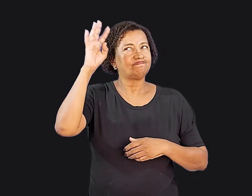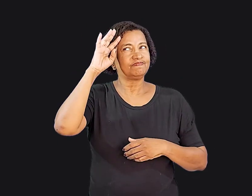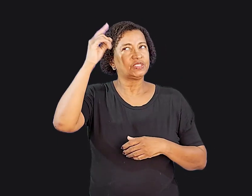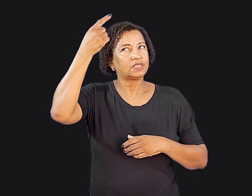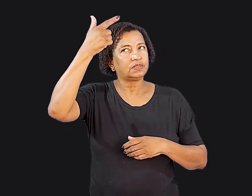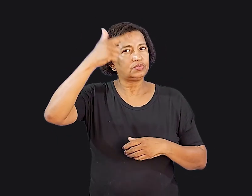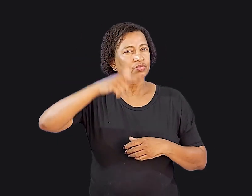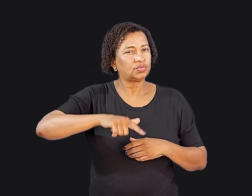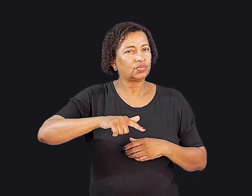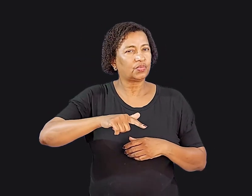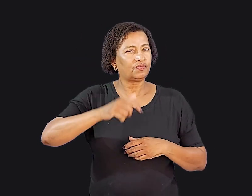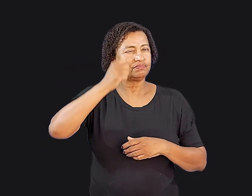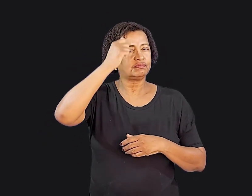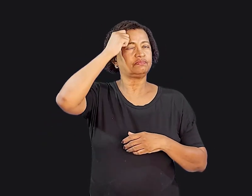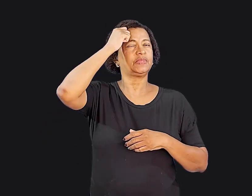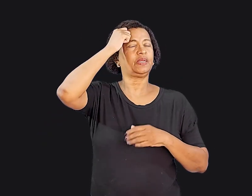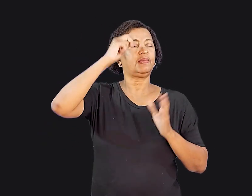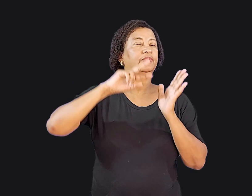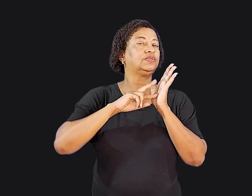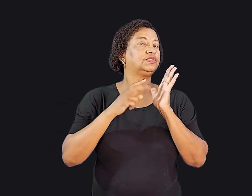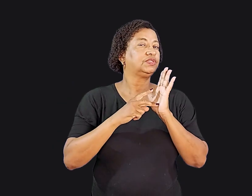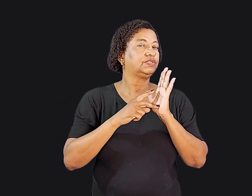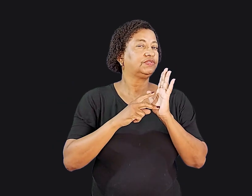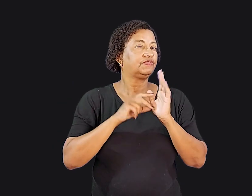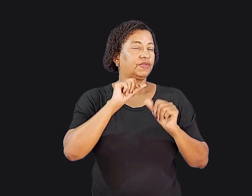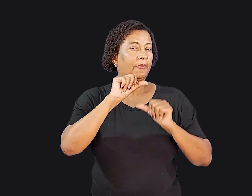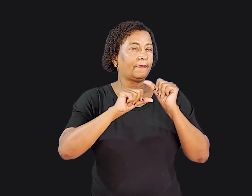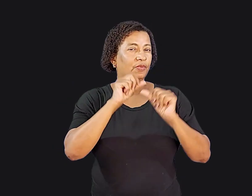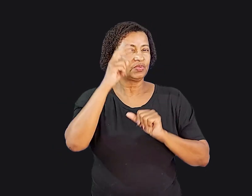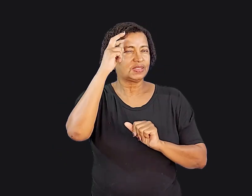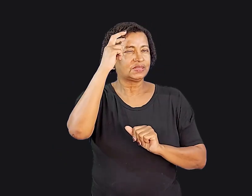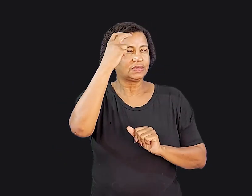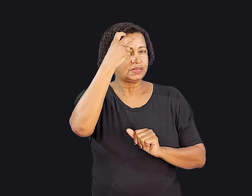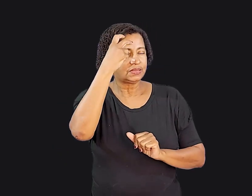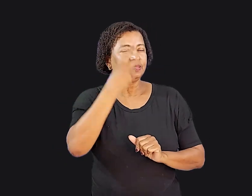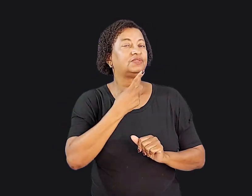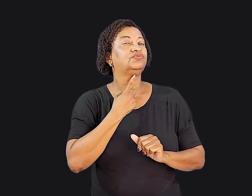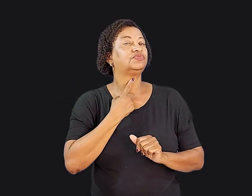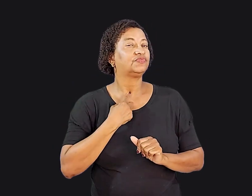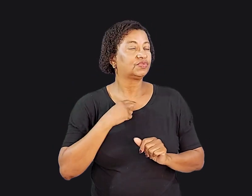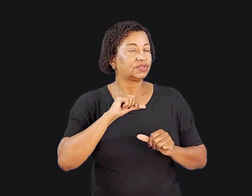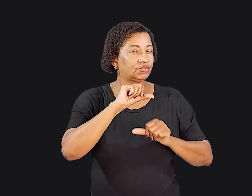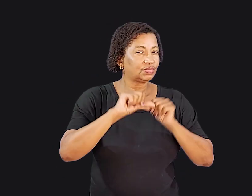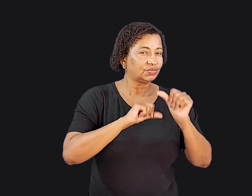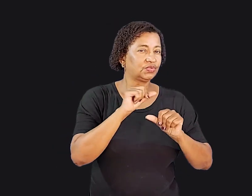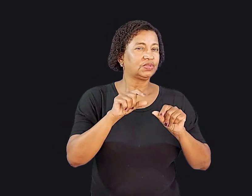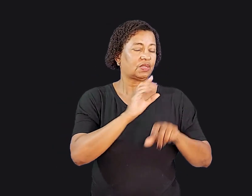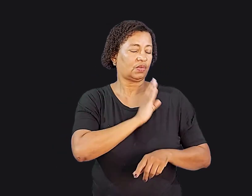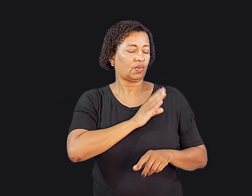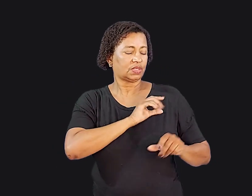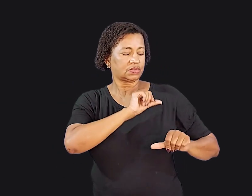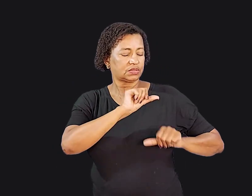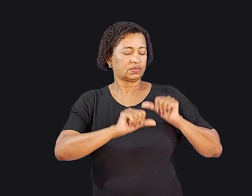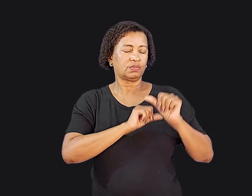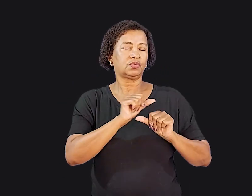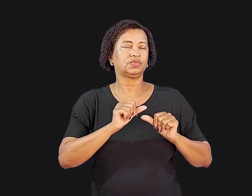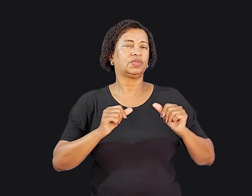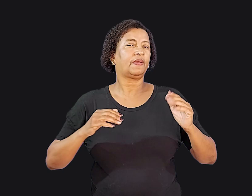uma vez. Arrependimento significa mudar de ideia, mudar de vontade. Significa uma mudança de coração e, por último,